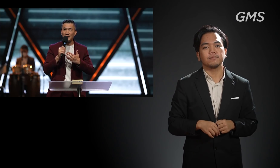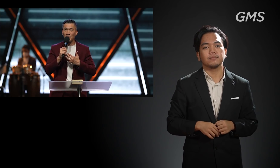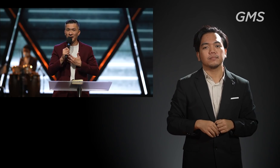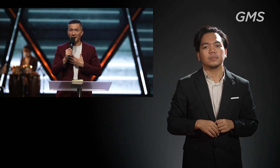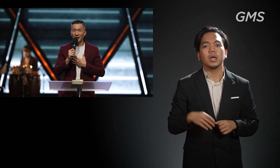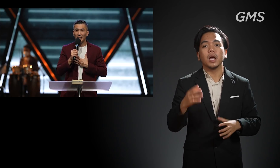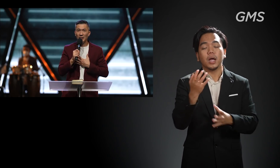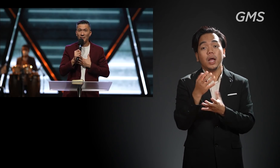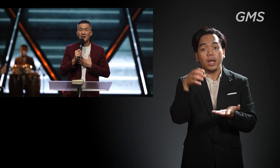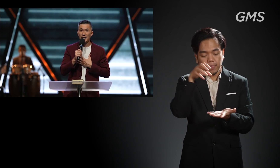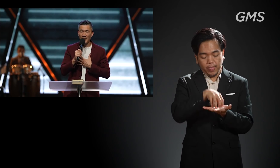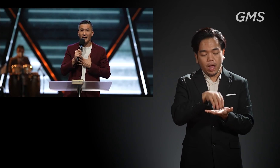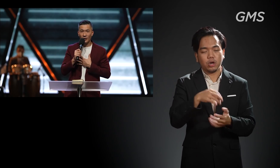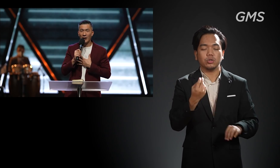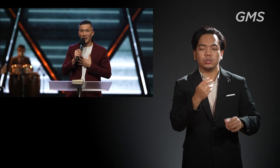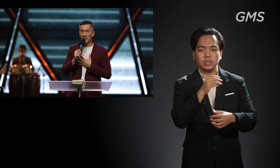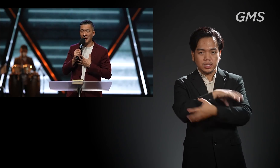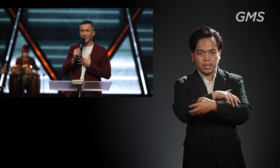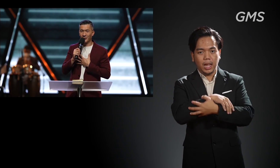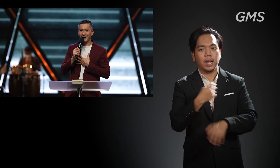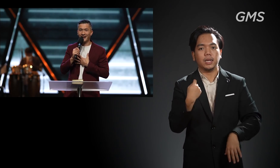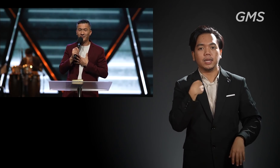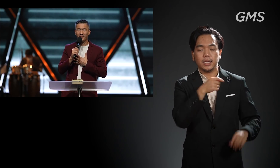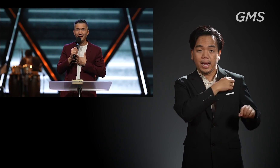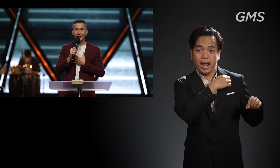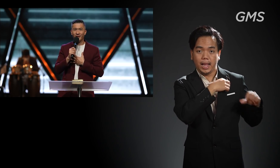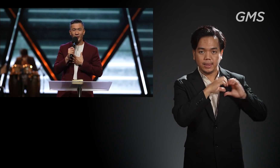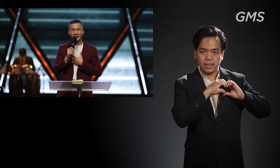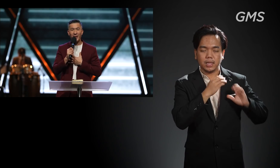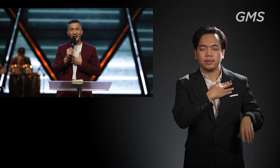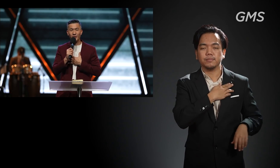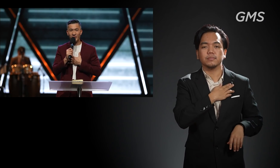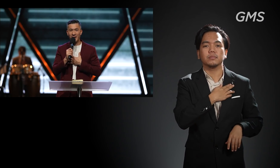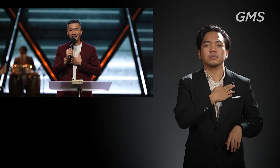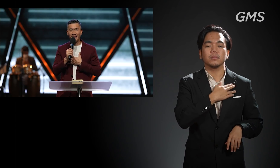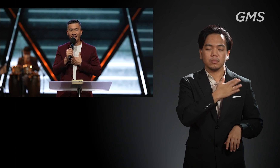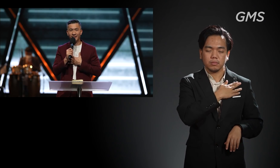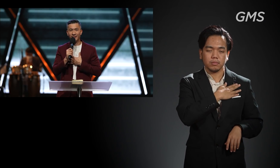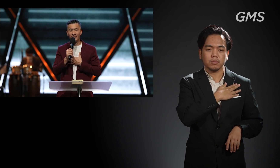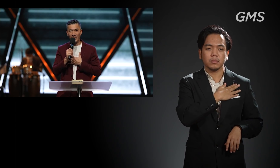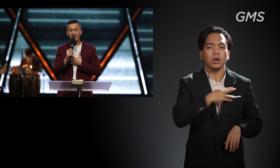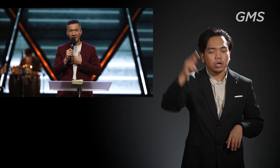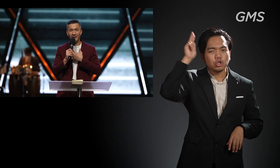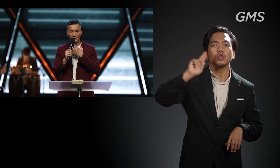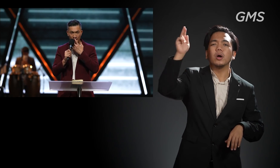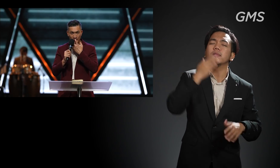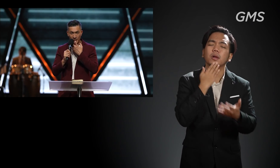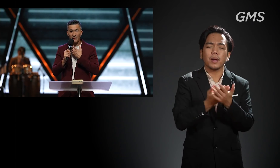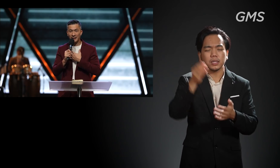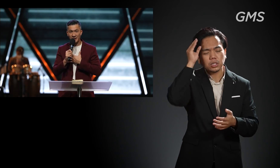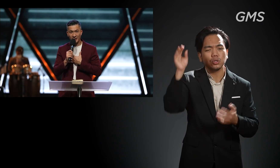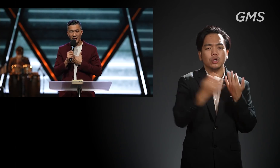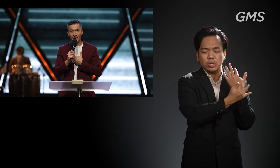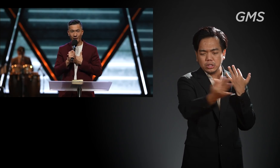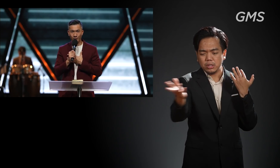angkat tangan di hati seperti ini, biar saya naikkan doa pengembalaan untuk Anda. Tuhan, terima kasih untuk jemaat yang Kau kasihi,